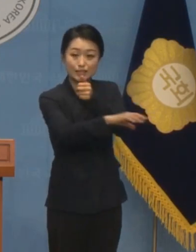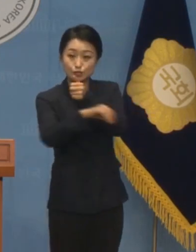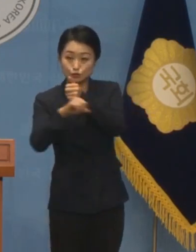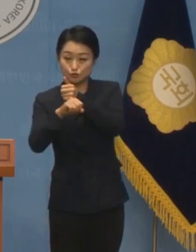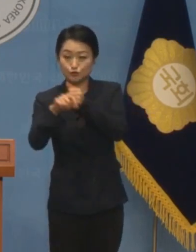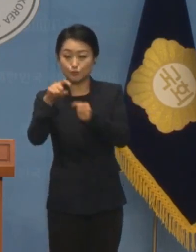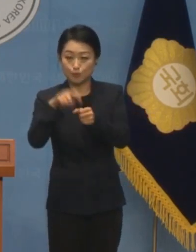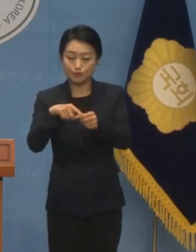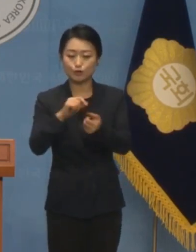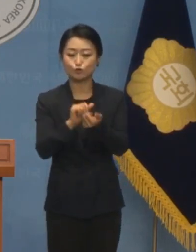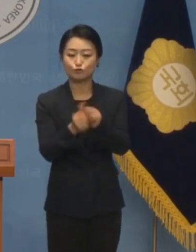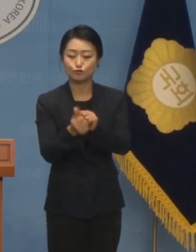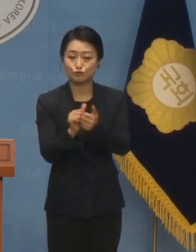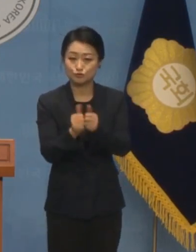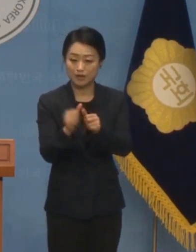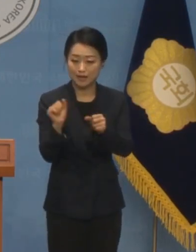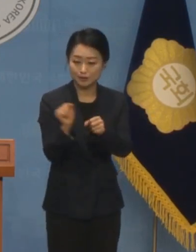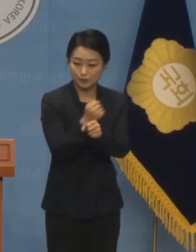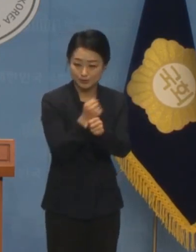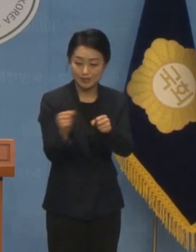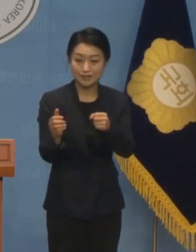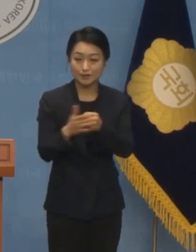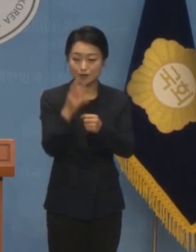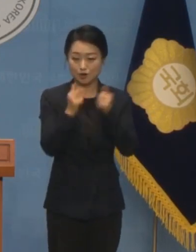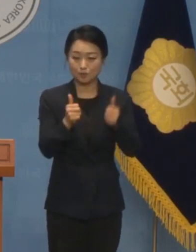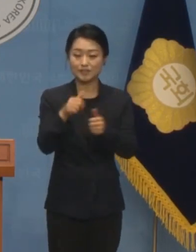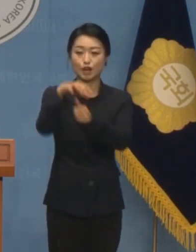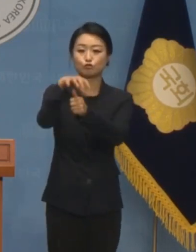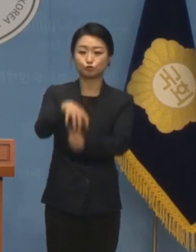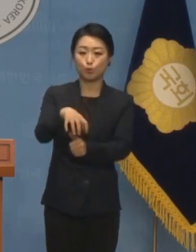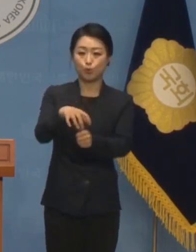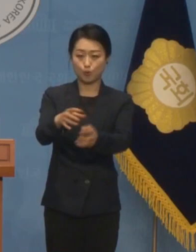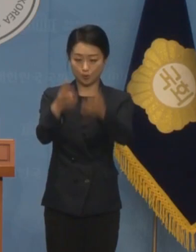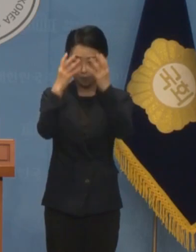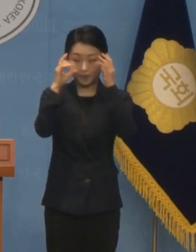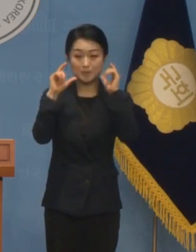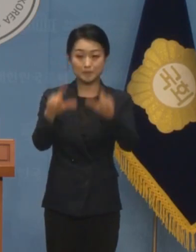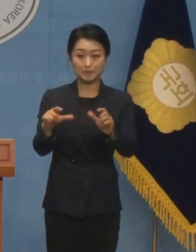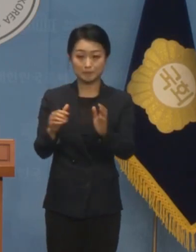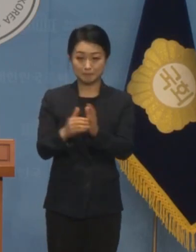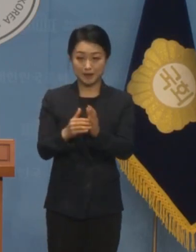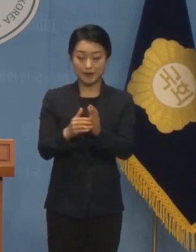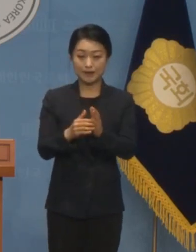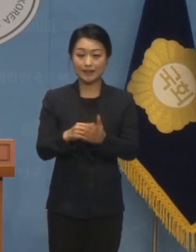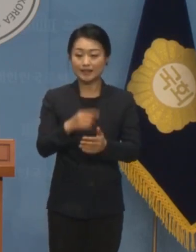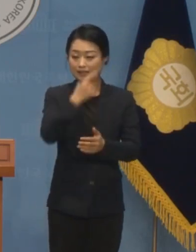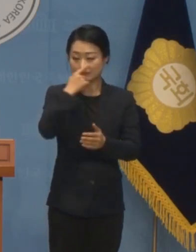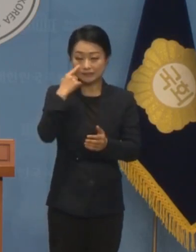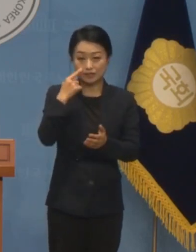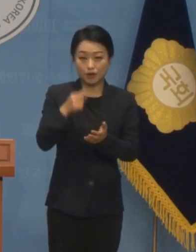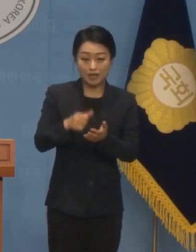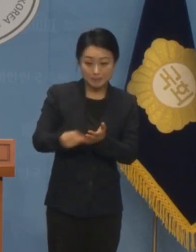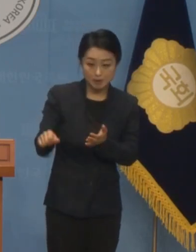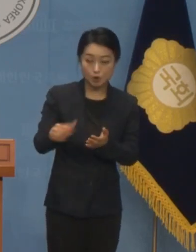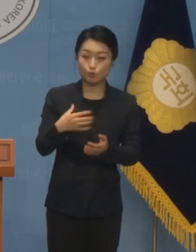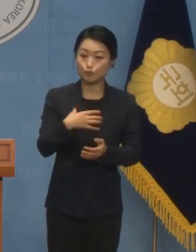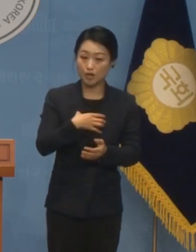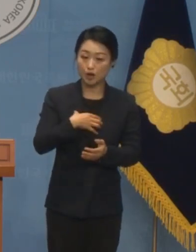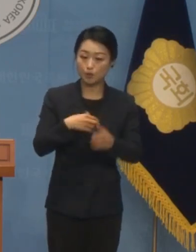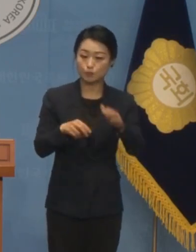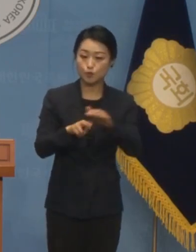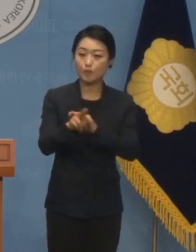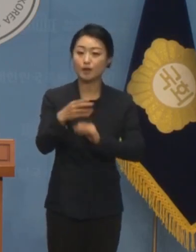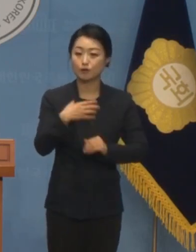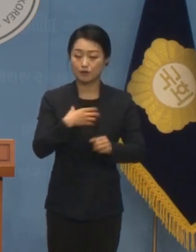결국 검찰에 구속됐습니다. 서울 남부지법은 증거인멸과 도망 염려가